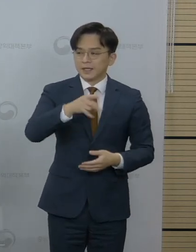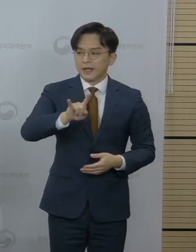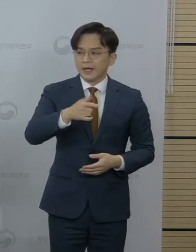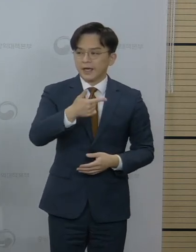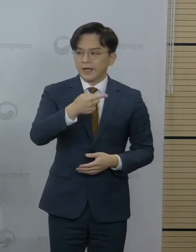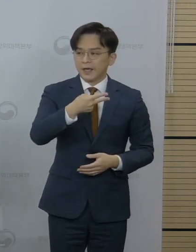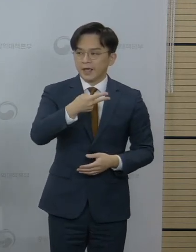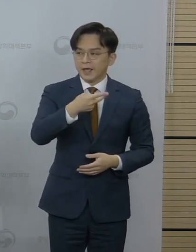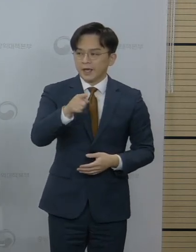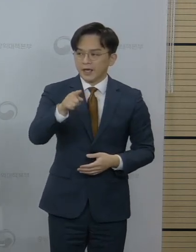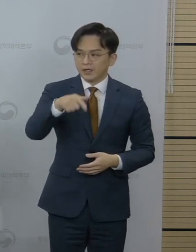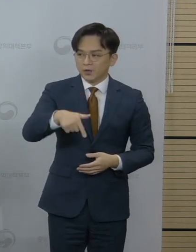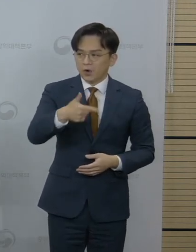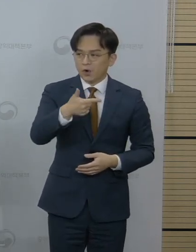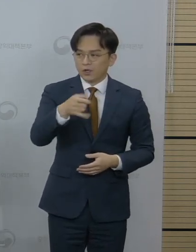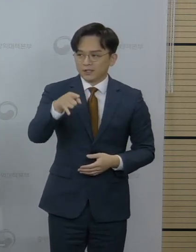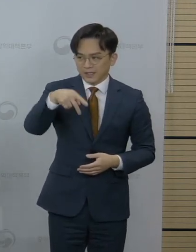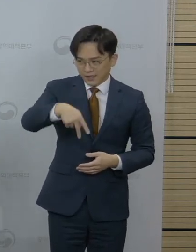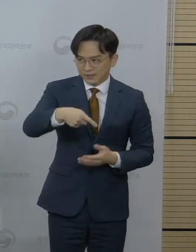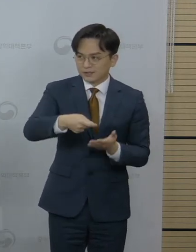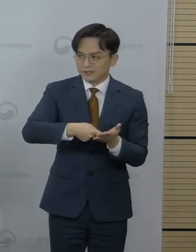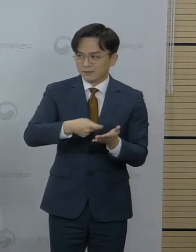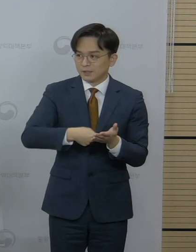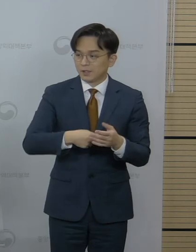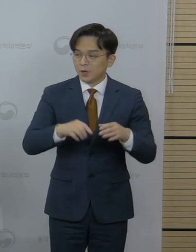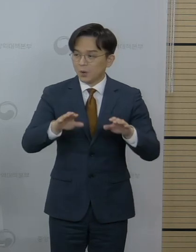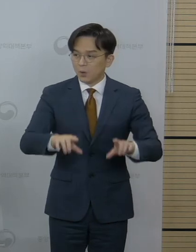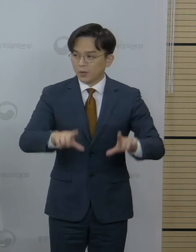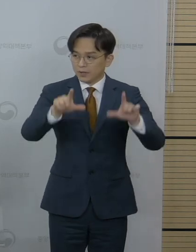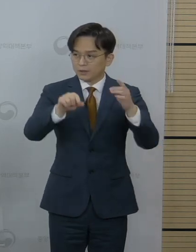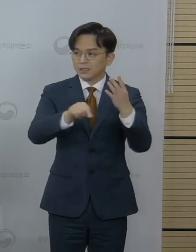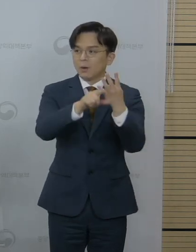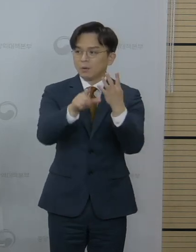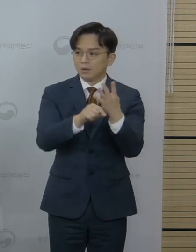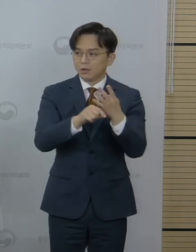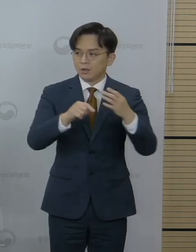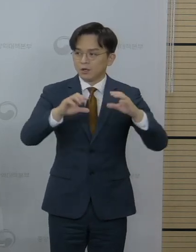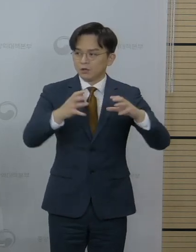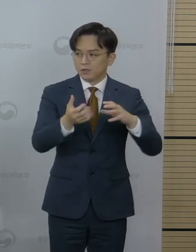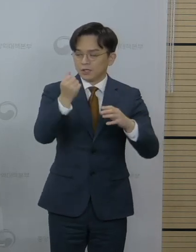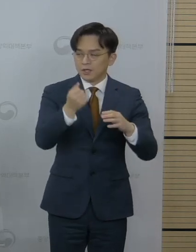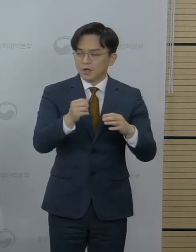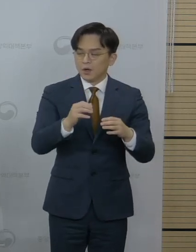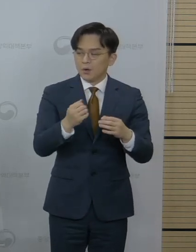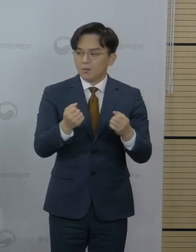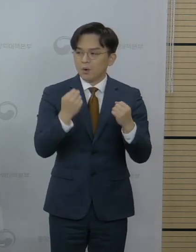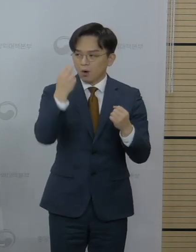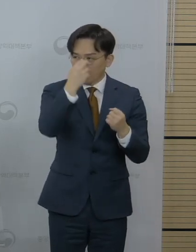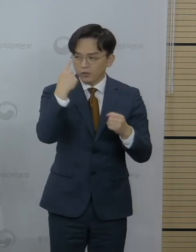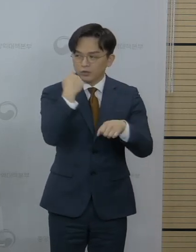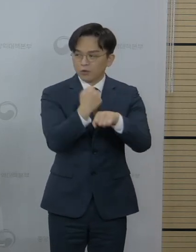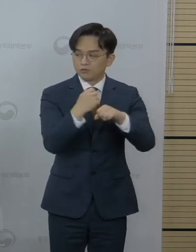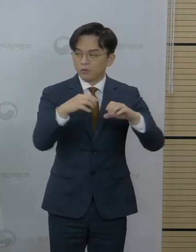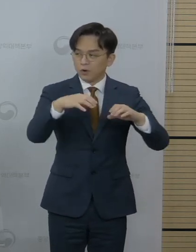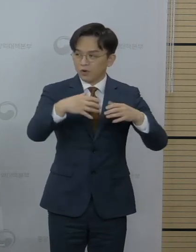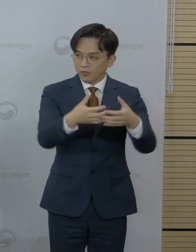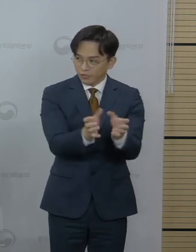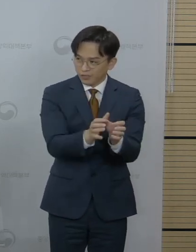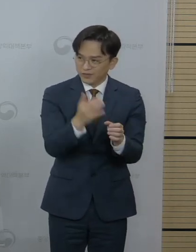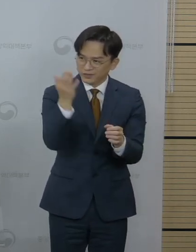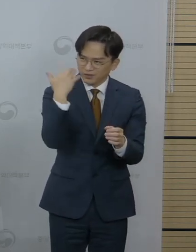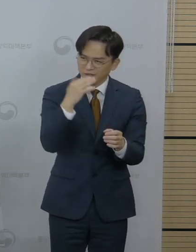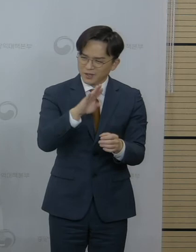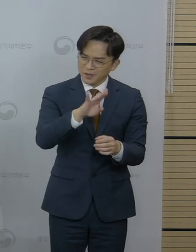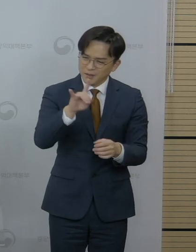기반 백신 후보 물질 제작에 성공했는데 이와 관련해서 진행 사항이 있는지 설명해 달라는